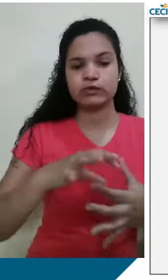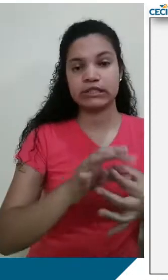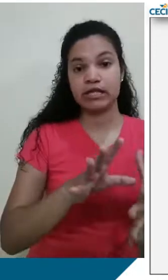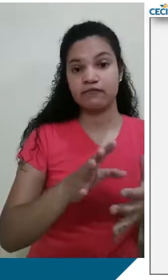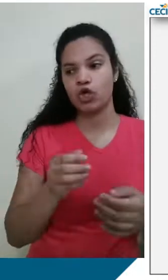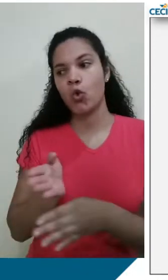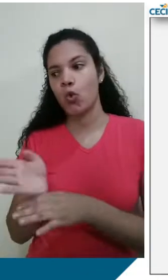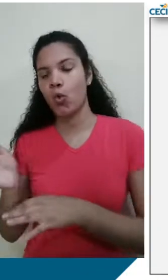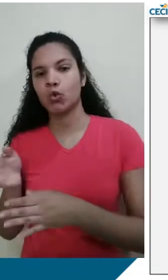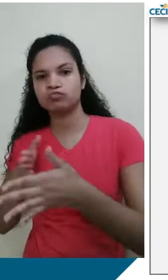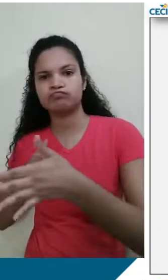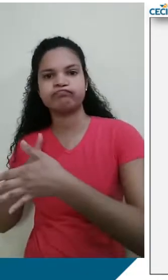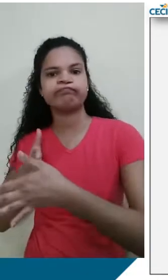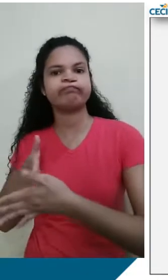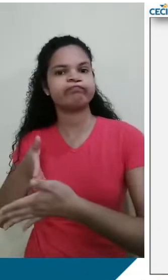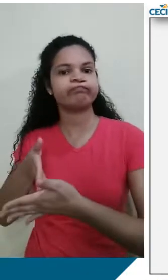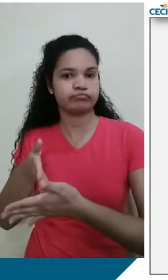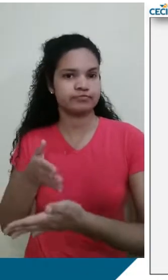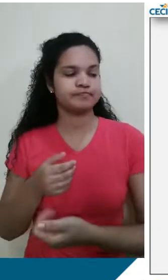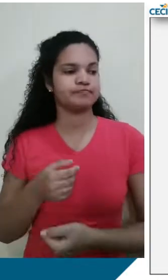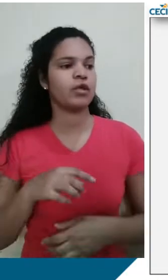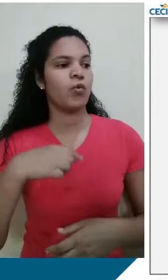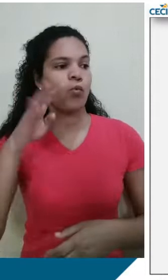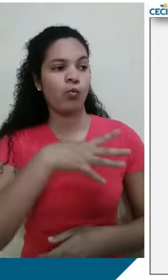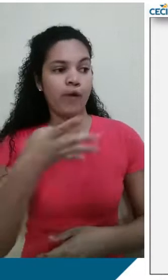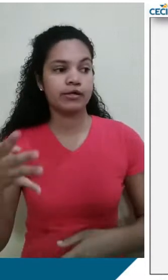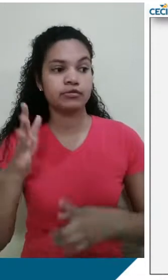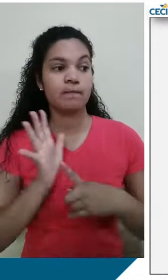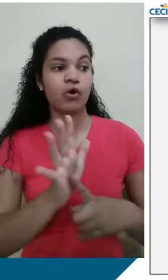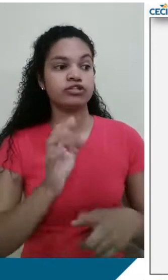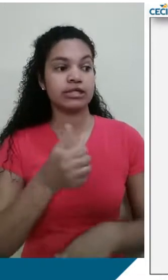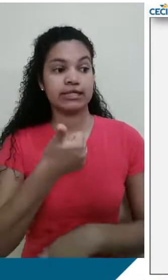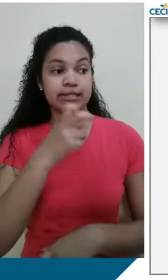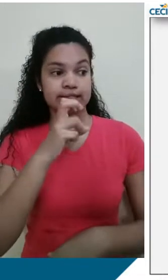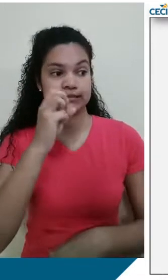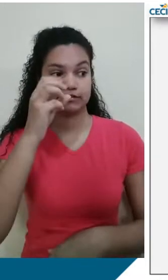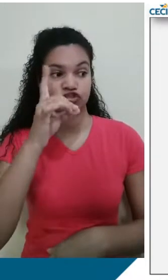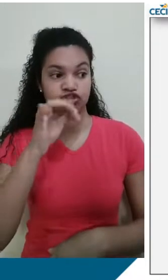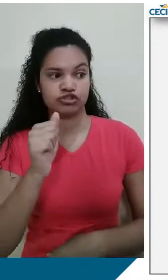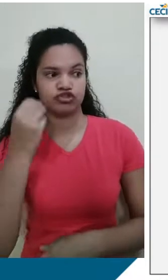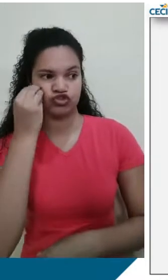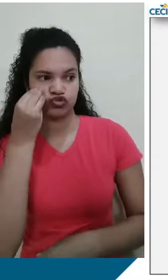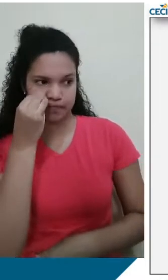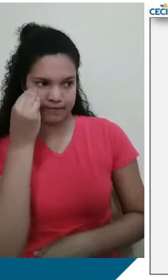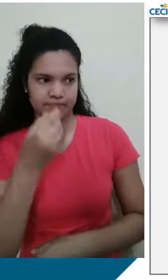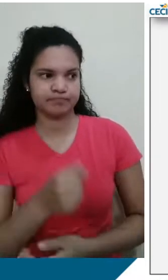O quadro apresenta os resultados encontrados após 15 dias de experimento. Assim como a